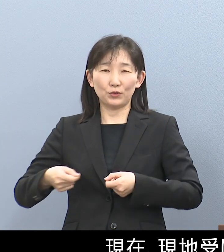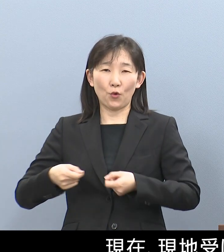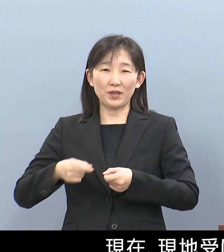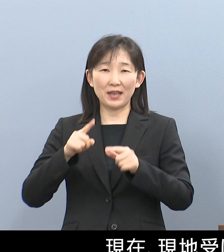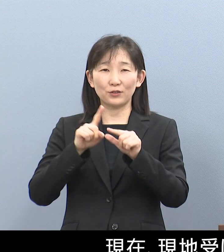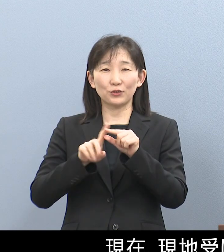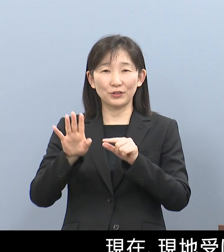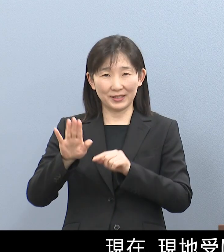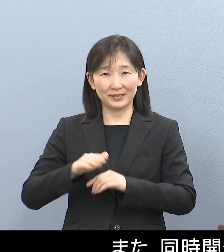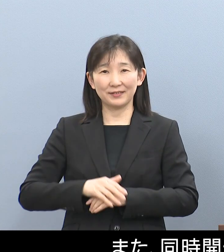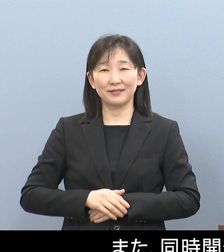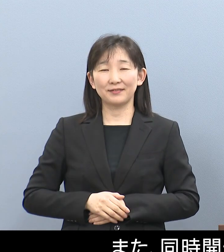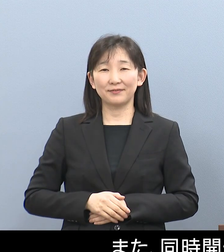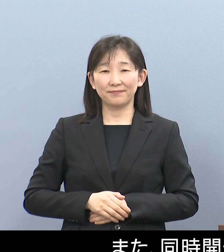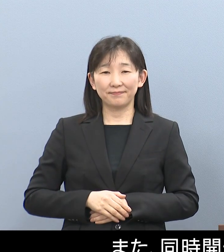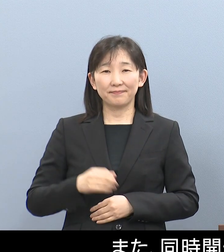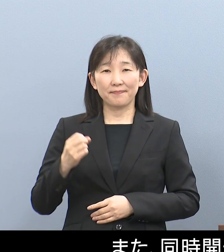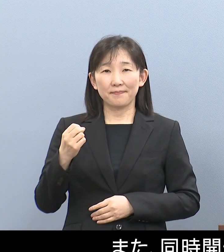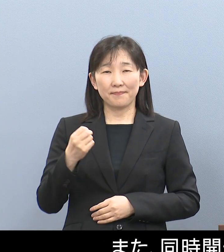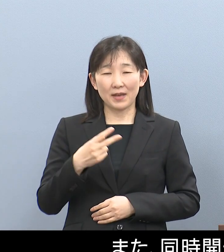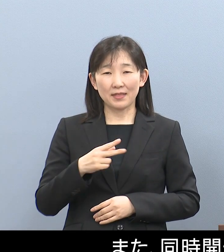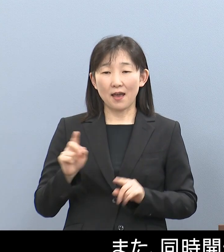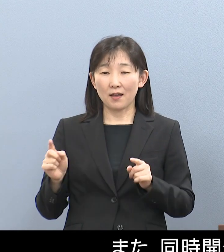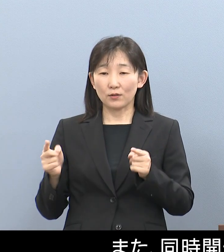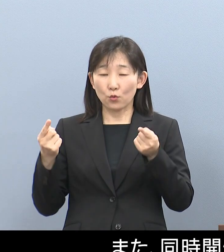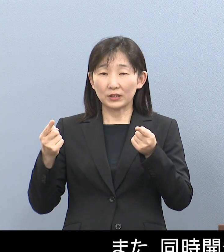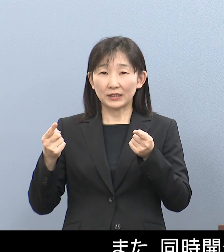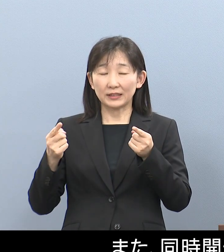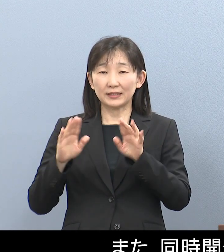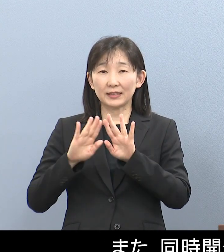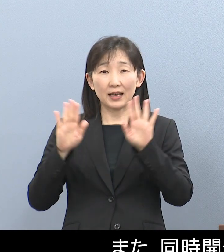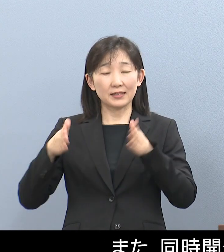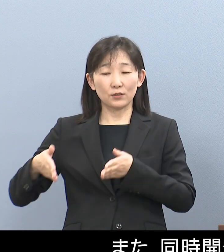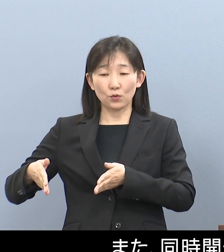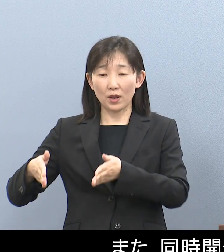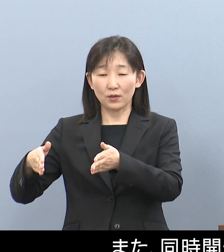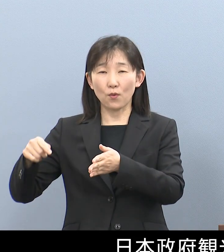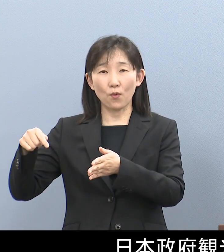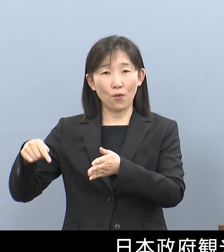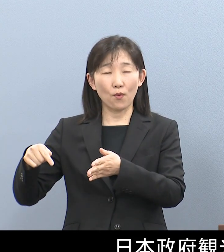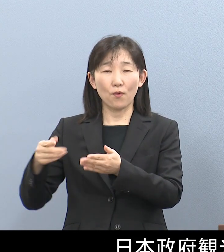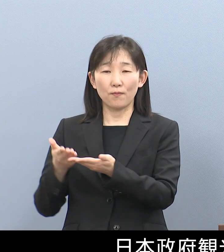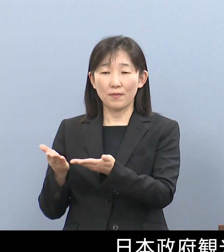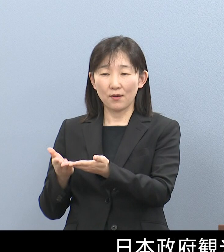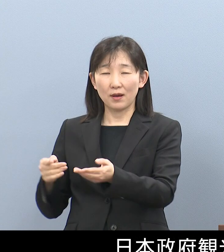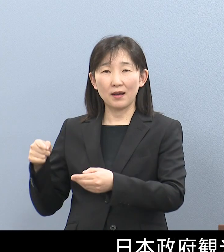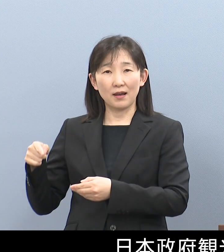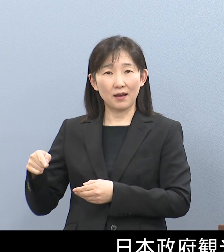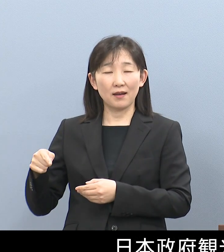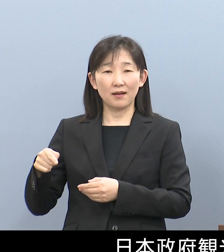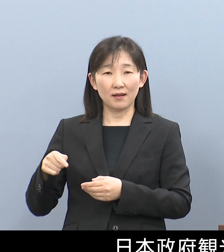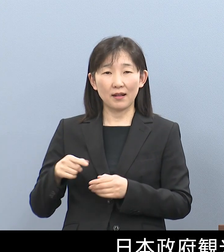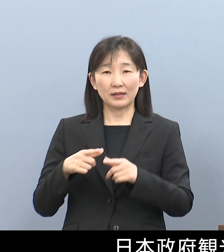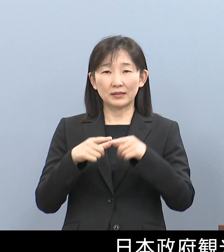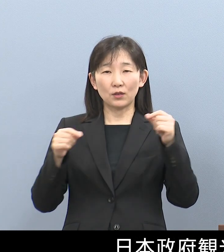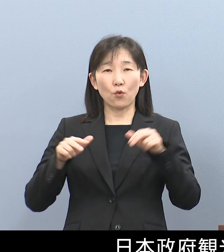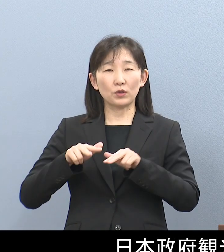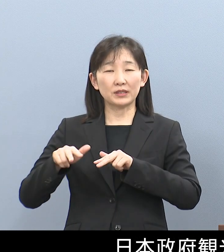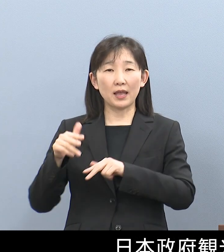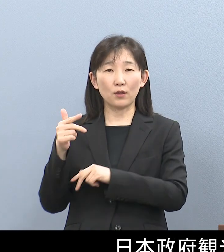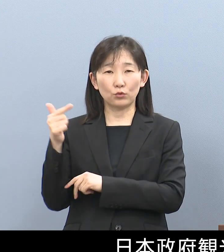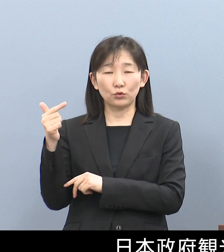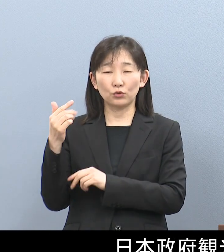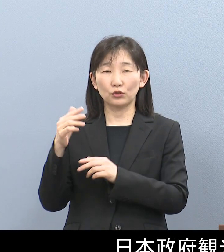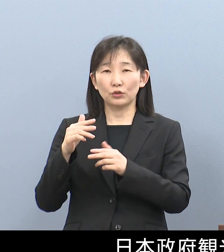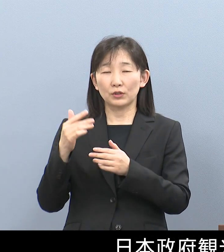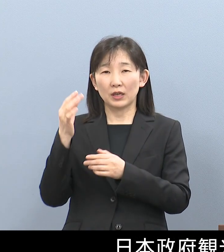ます。また同時開催のストリートフェアでは日本政府観光局ニューヨーク事務所